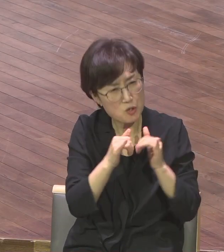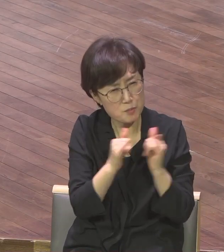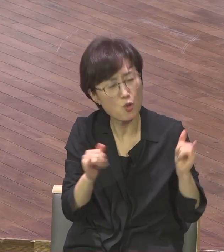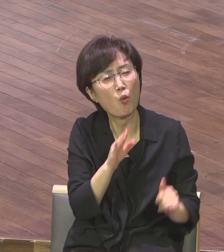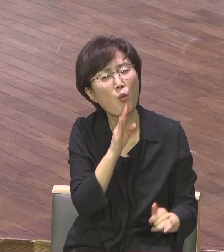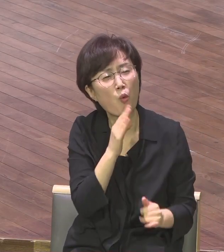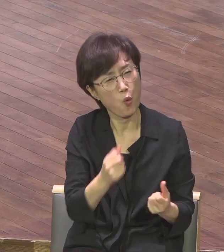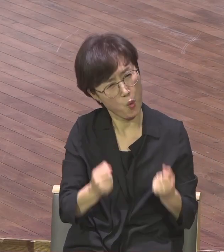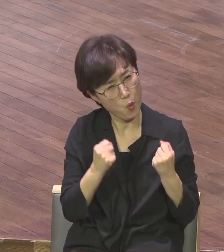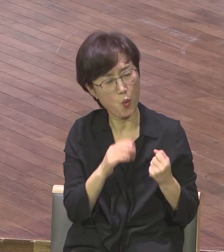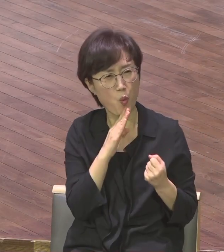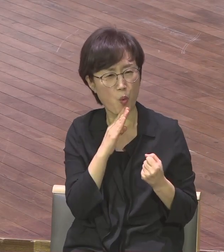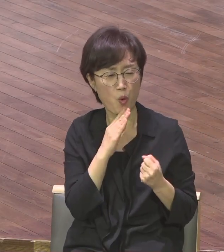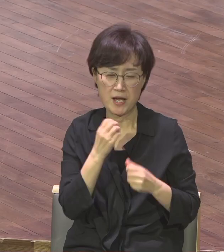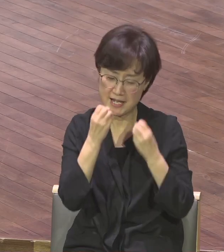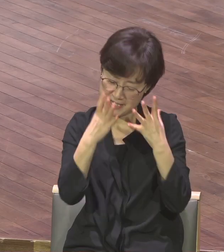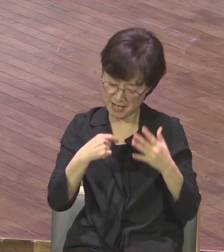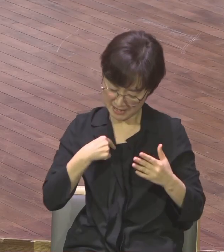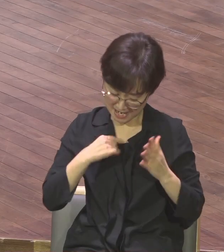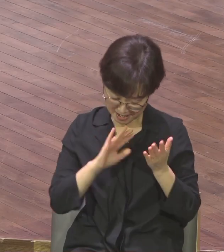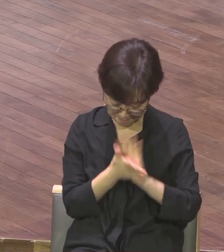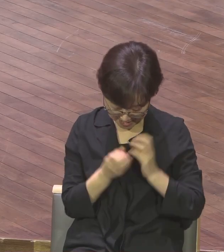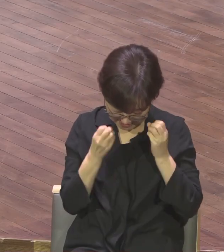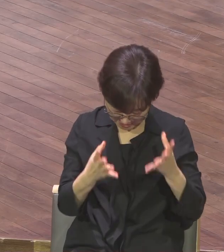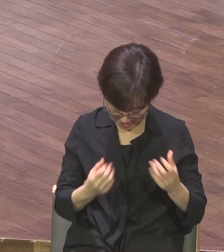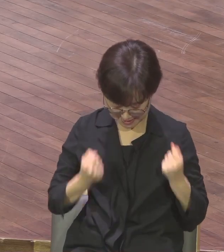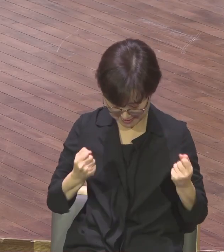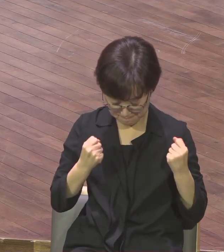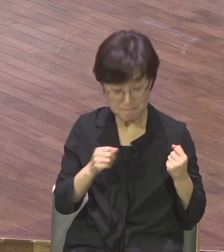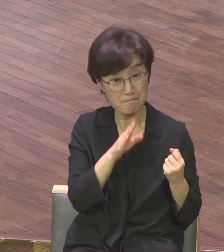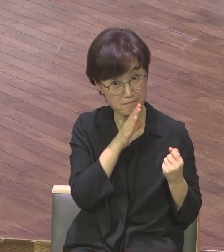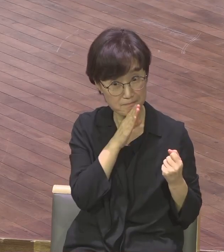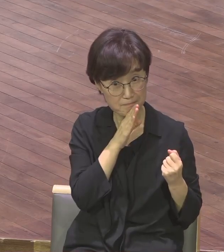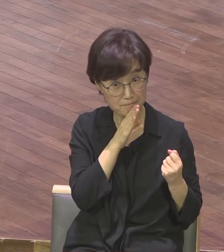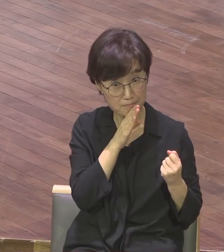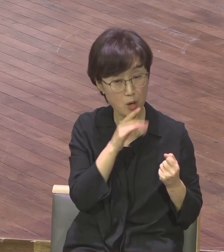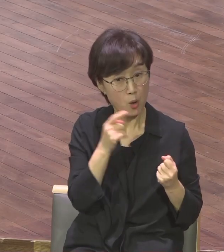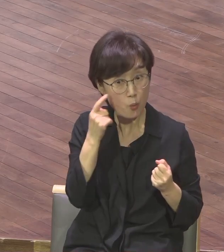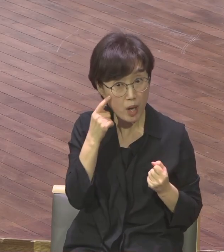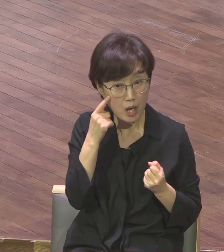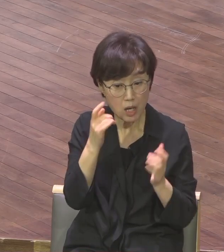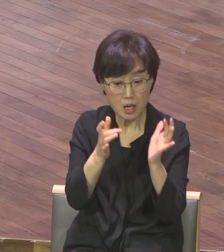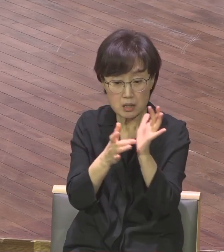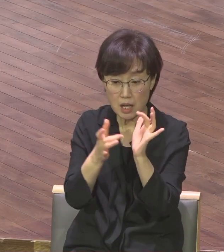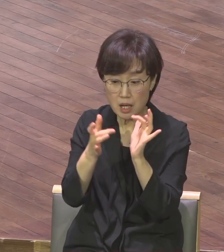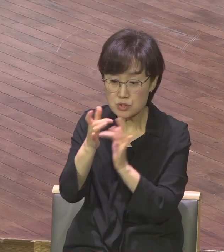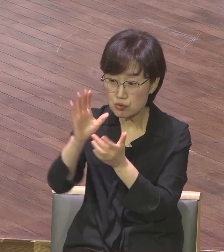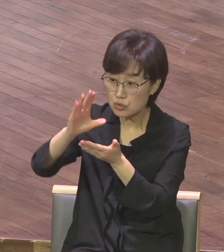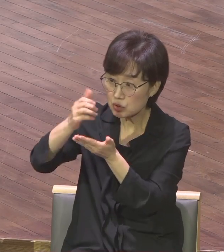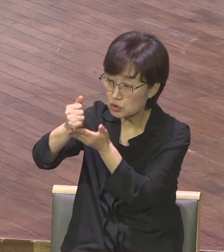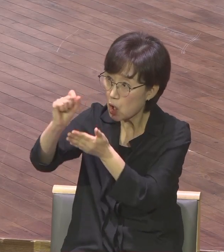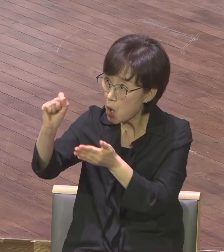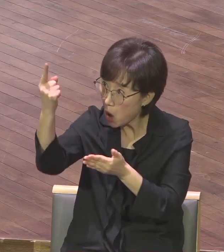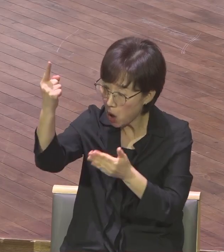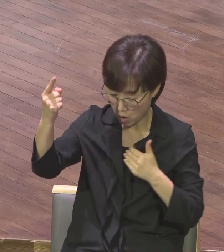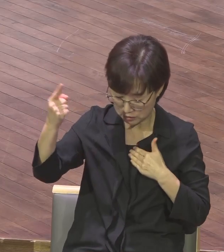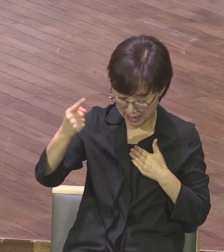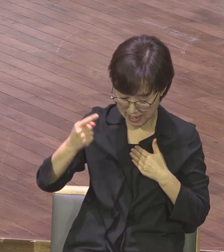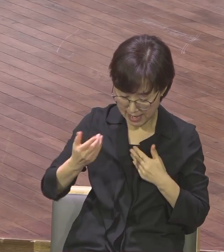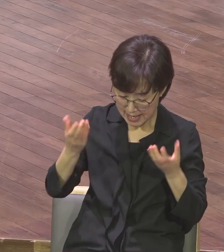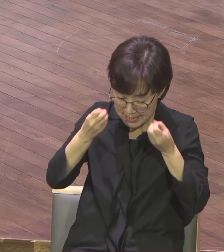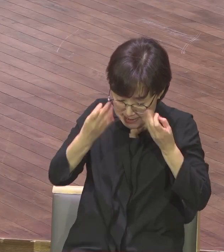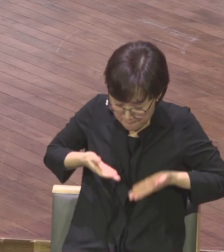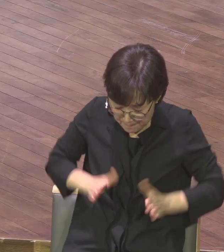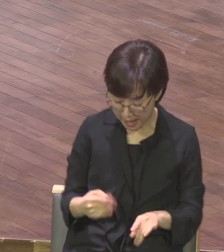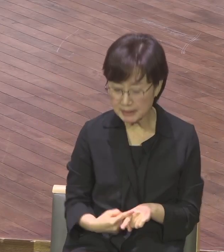새롭고 뭔가 자유롭고 뭔가 막 힘이 솟아나지요. 왜냐하면 그리스도 예수 안에 새로운 피조물이 되었다. 이전 것은 지나가시를